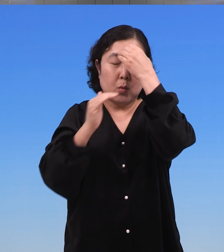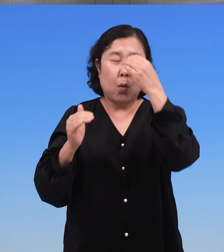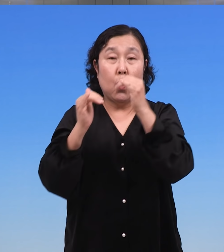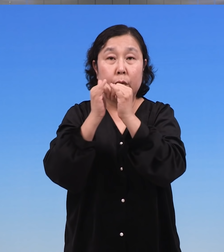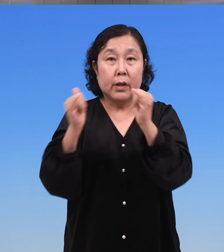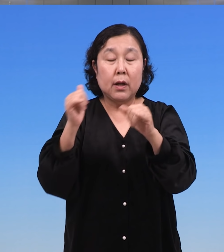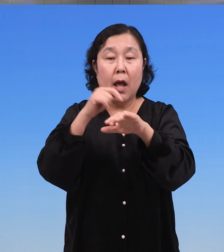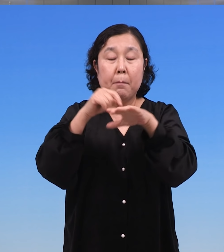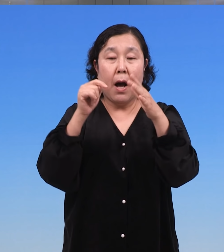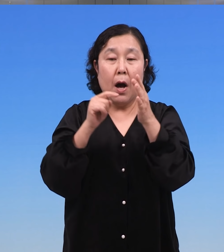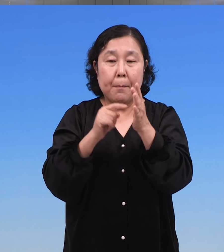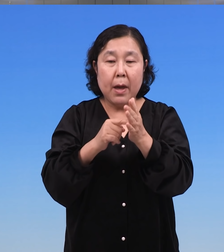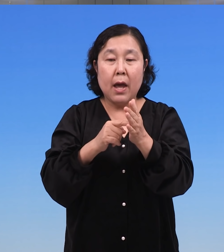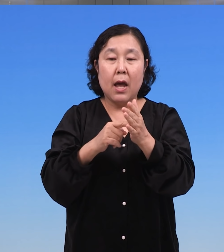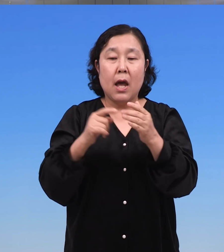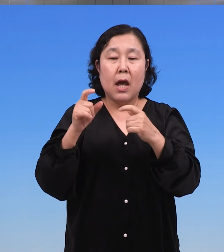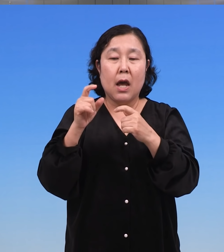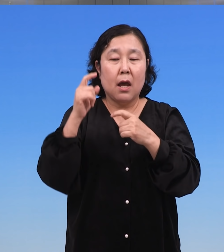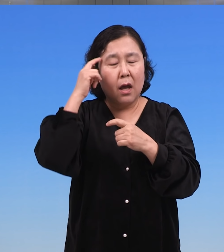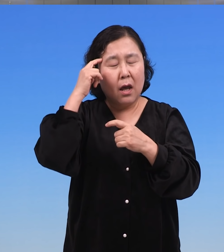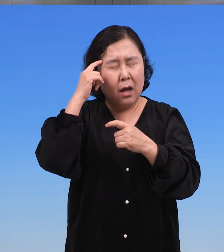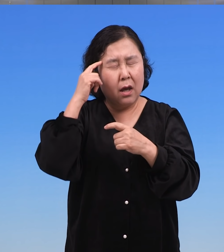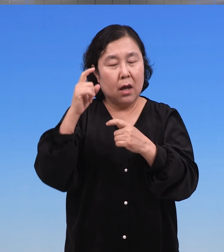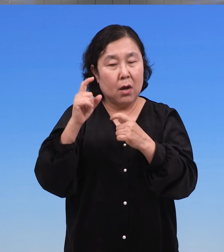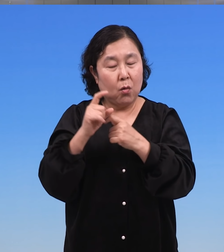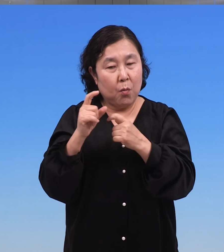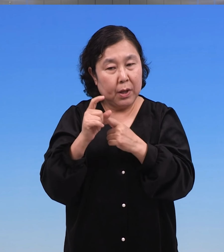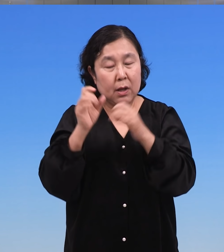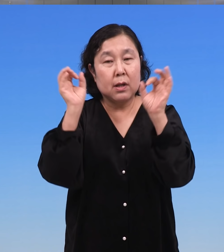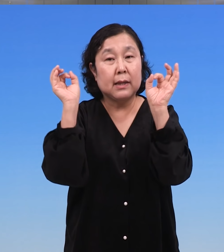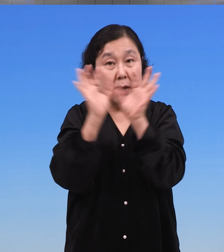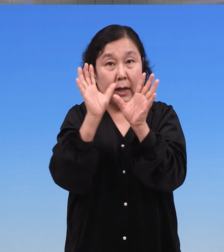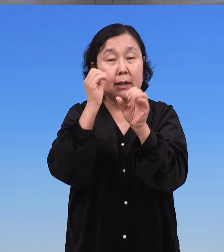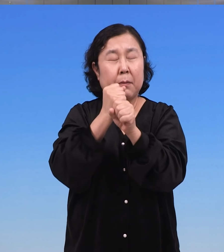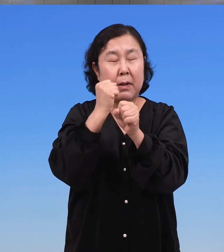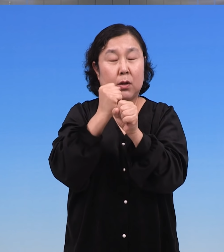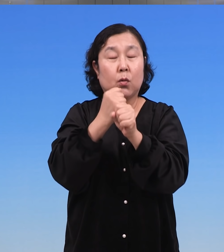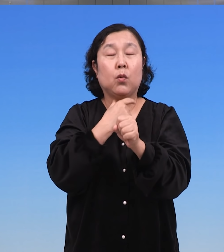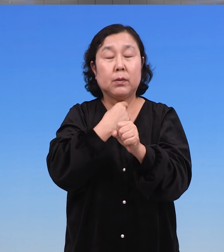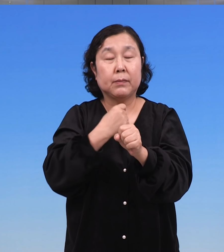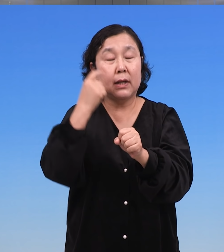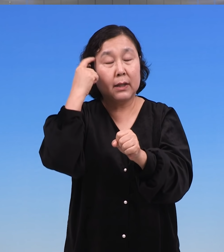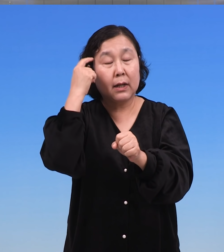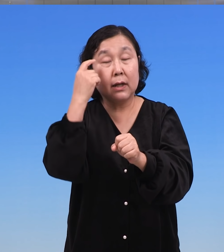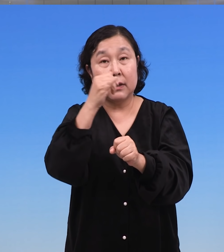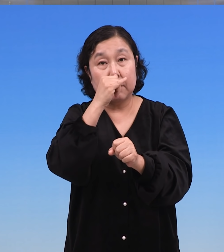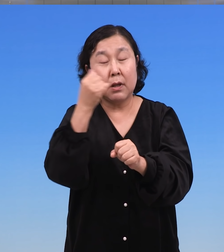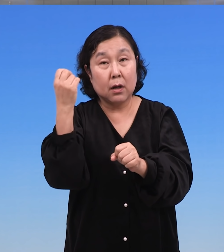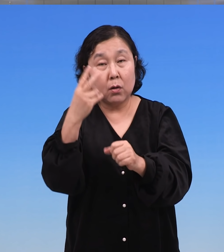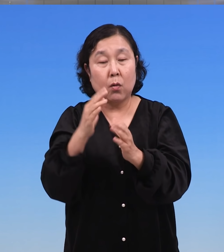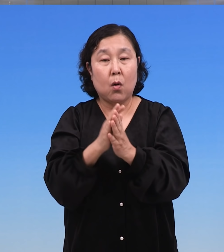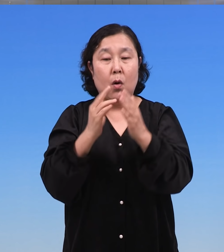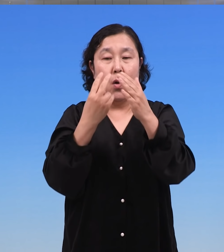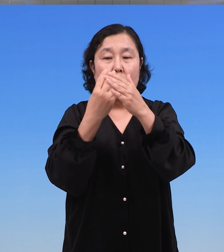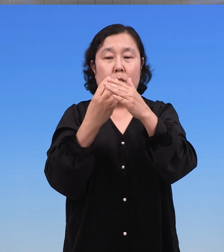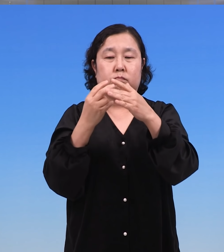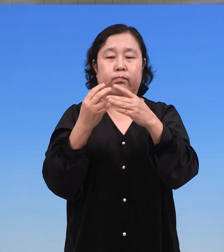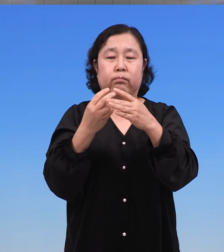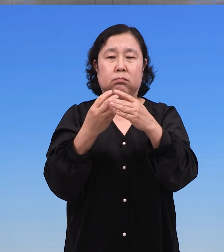일어나지 않도록 그렇게 기도해야 되겠다. 그런 마음을 또 생각을 갖고 있고요. 또 그런가 하면은